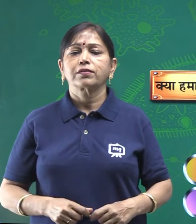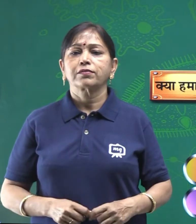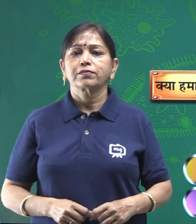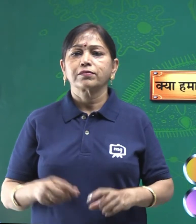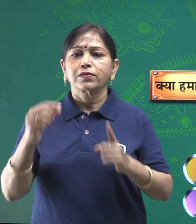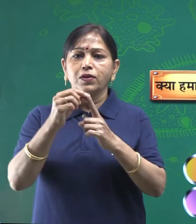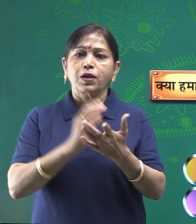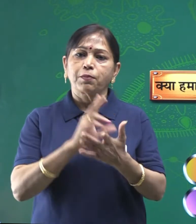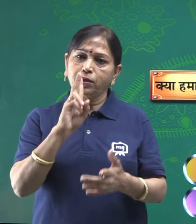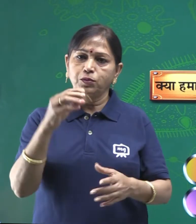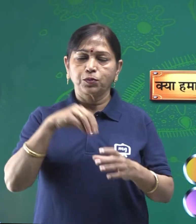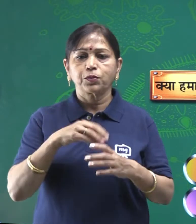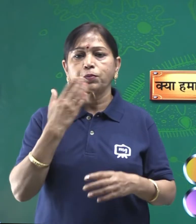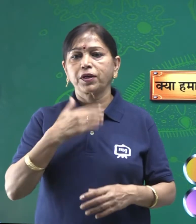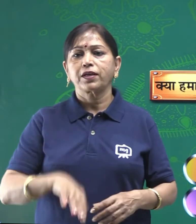भाग 2 पढ़ेंगे।